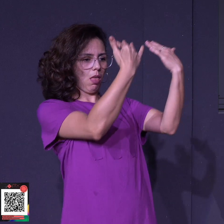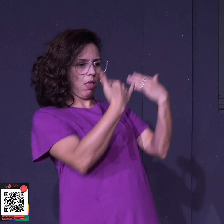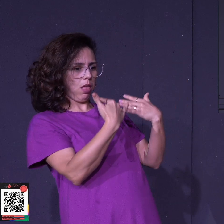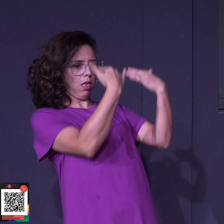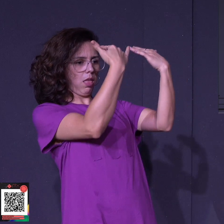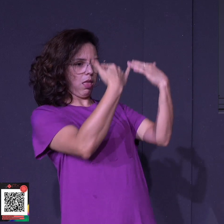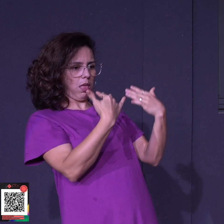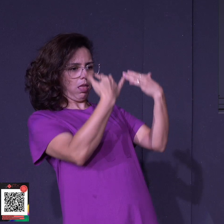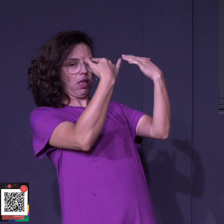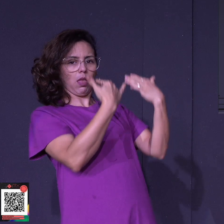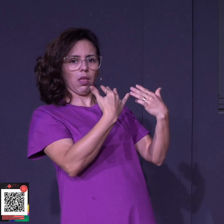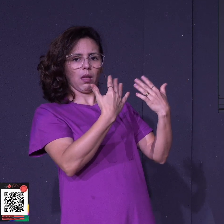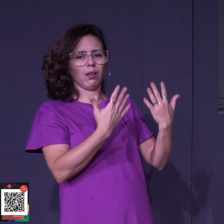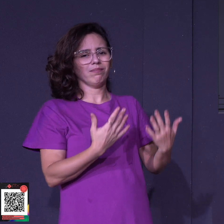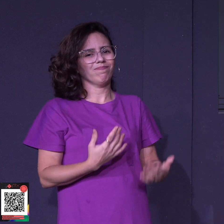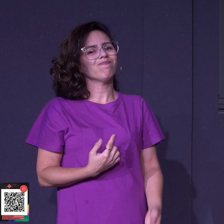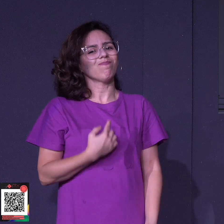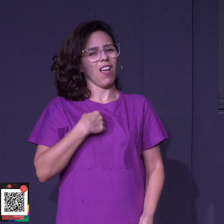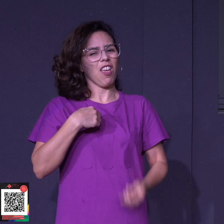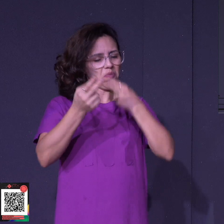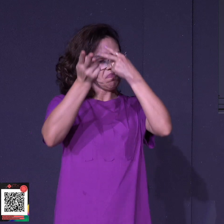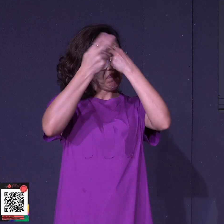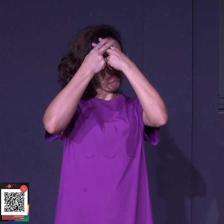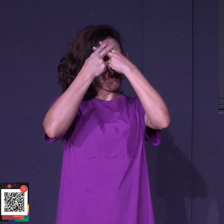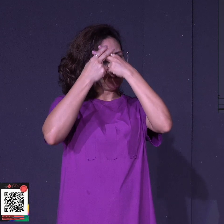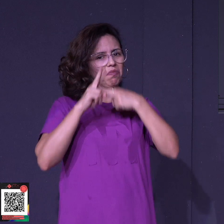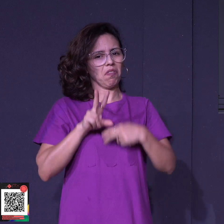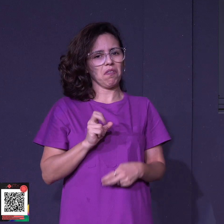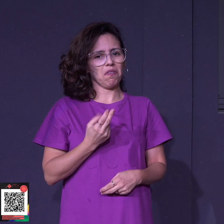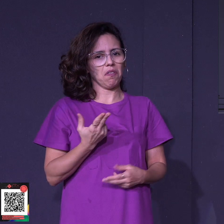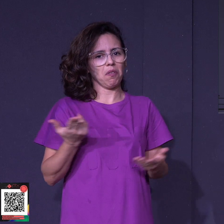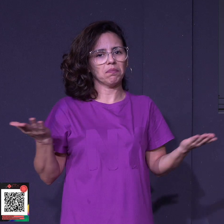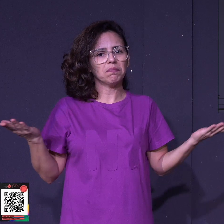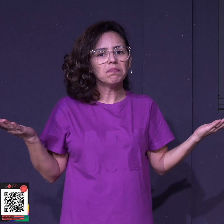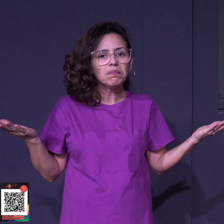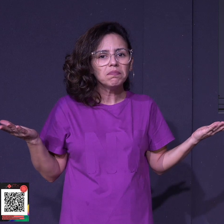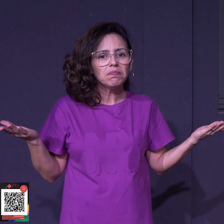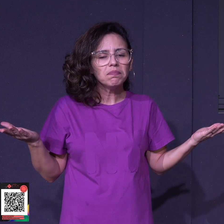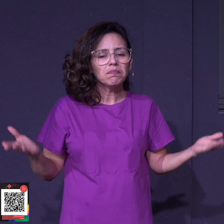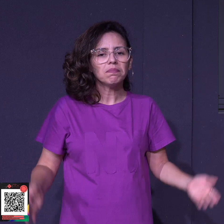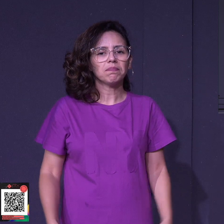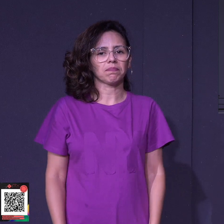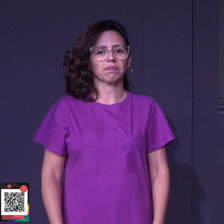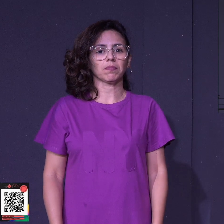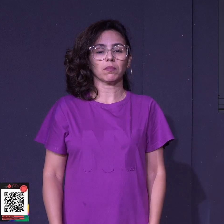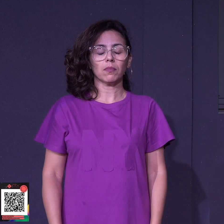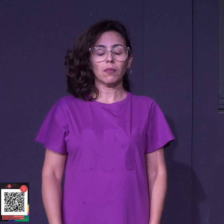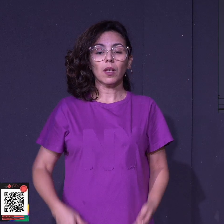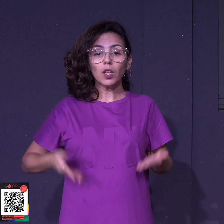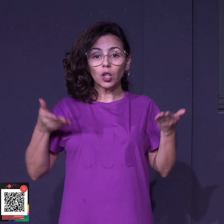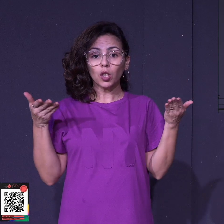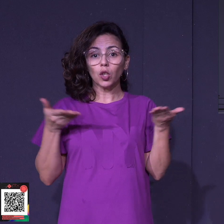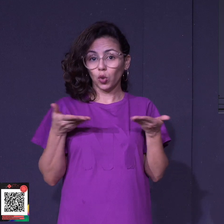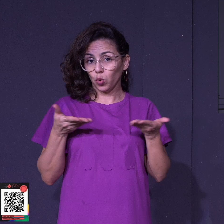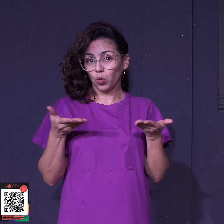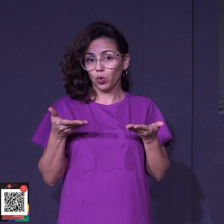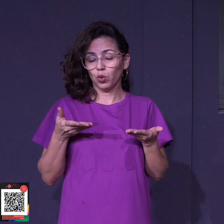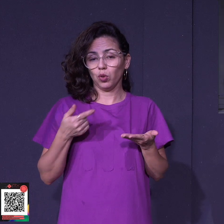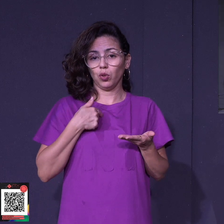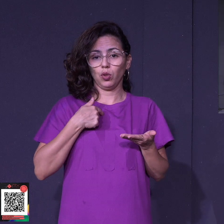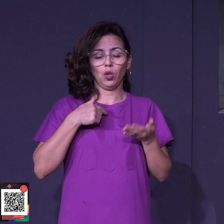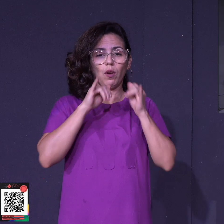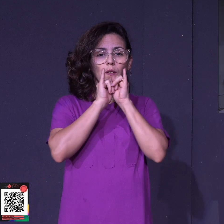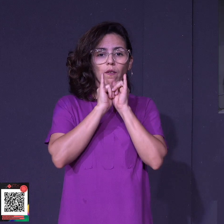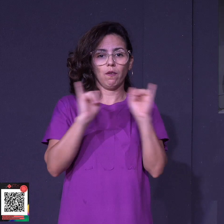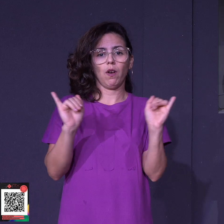coração na manhã desse dia. E eu quero deixar com você aquilo que Deus me manda te dizer nessa